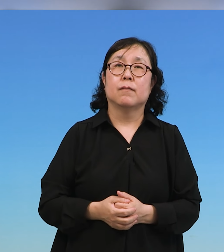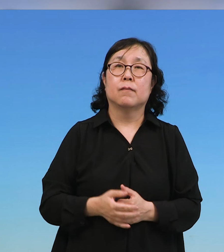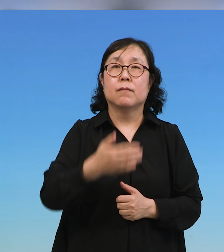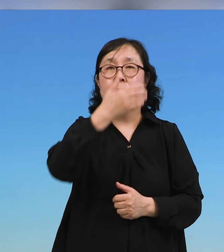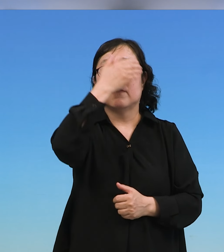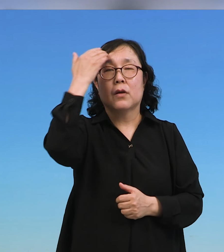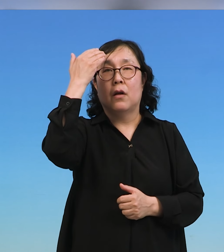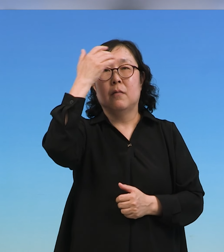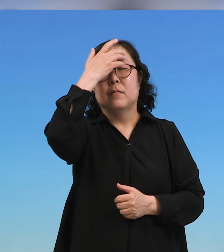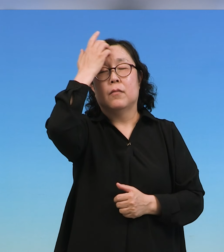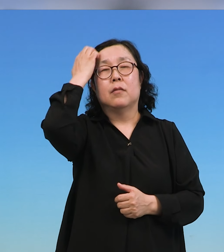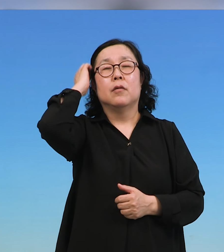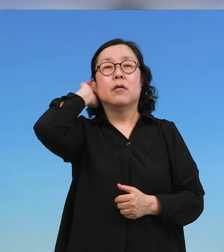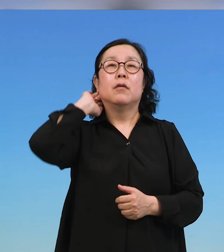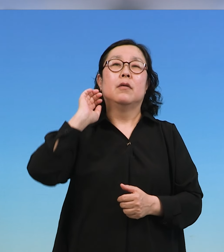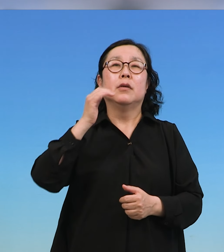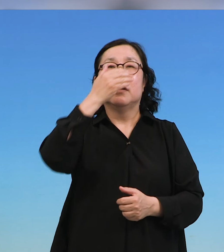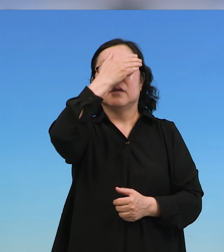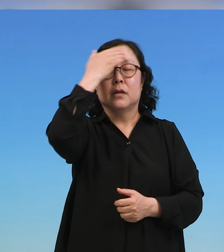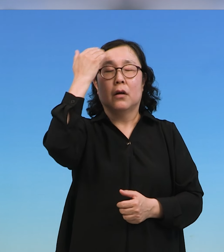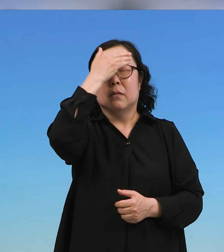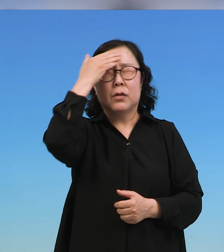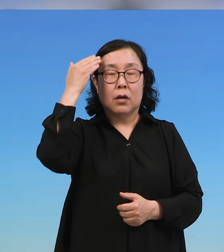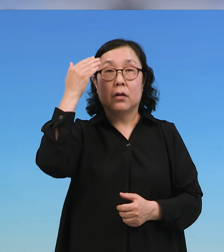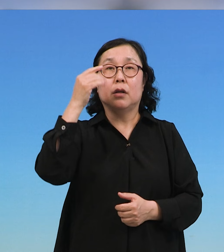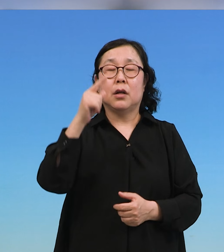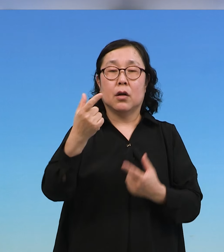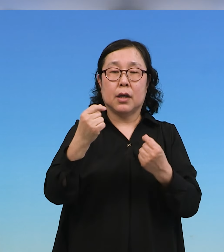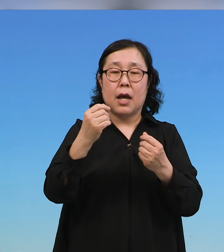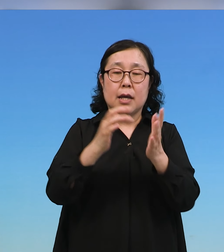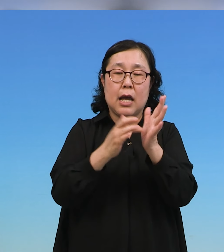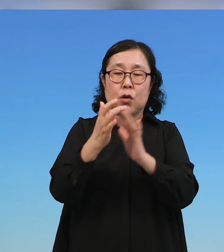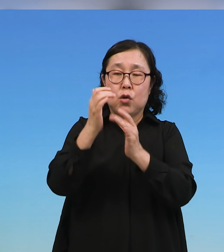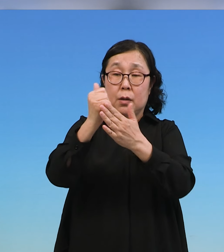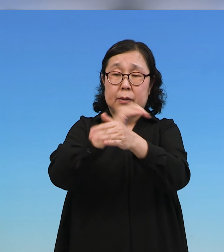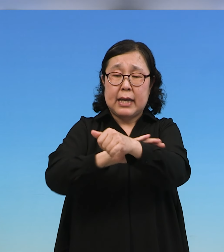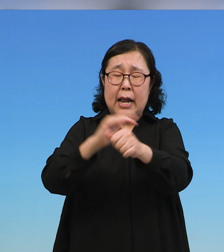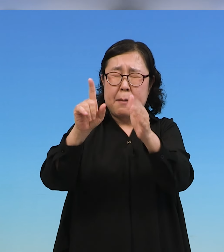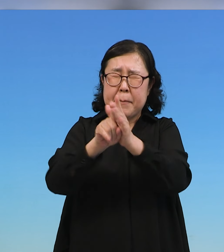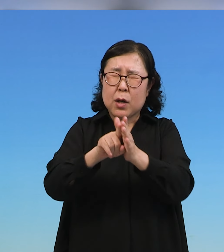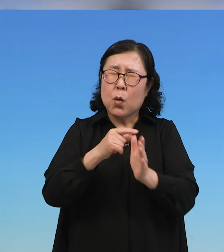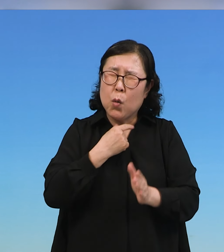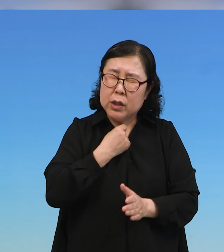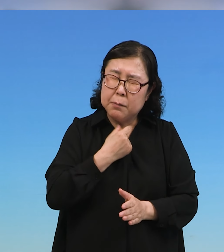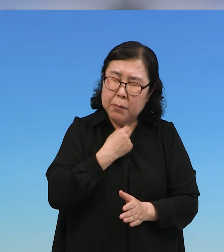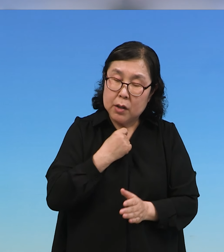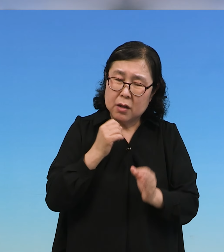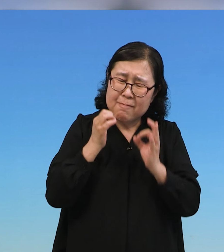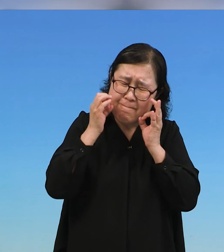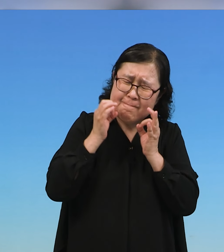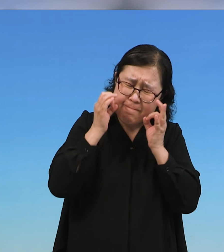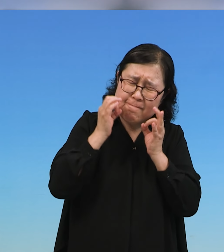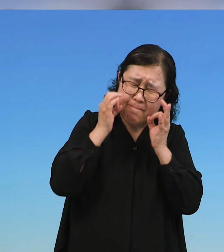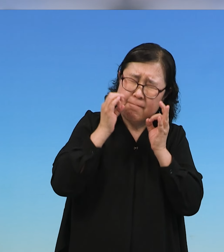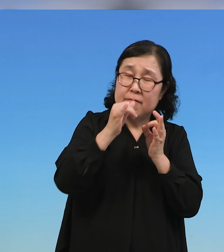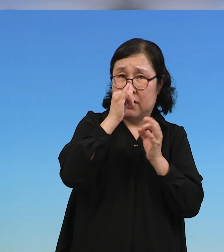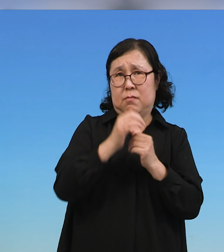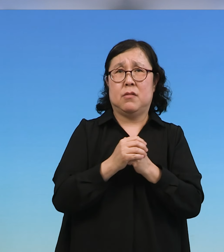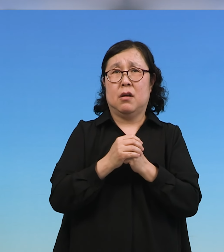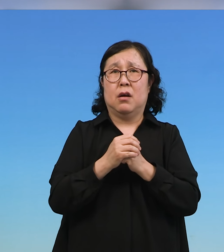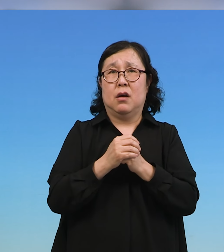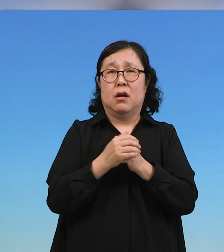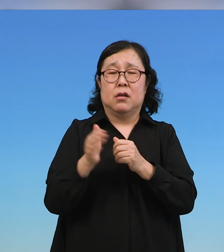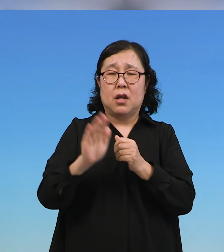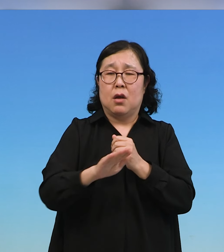젊은 청년이 이렇게 예수 잘 믿으려고 애를 쓰는데 우리 같은 목사들이 교회가 그게